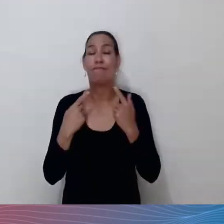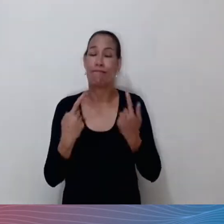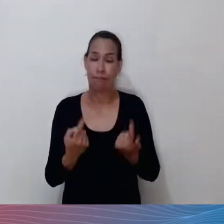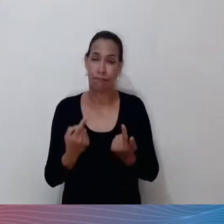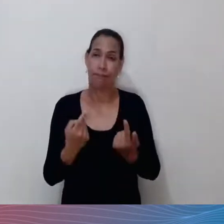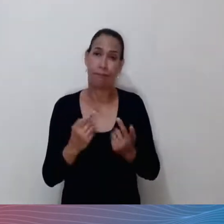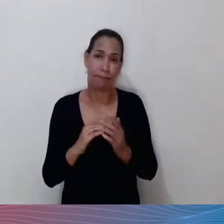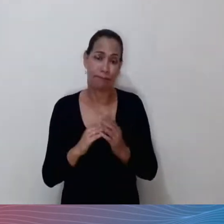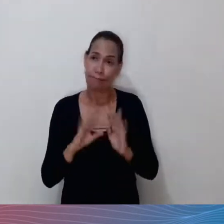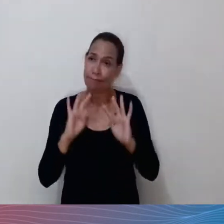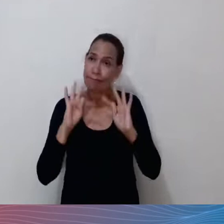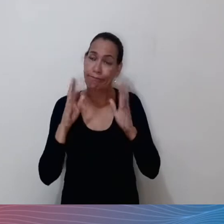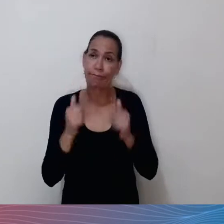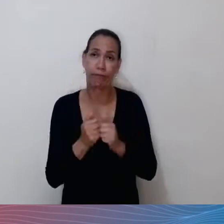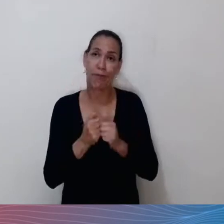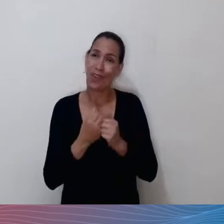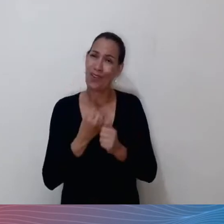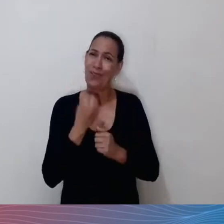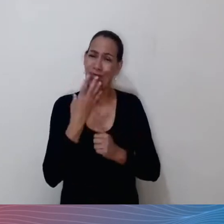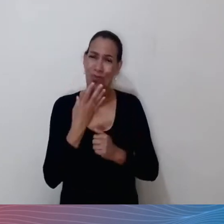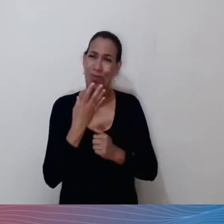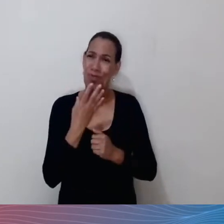vai ser uma coisa boa.